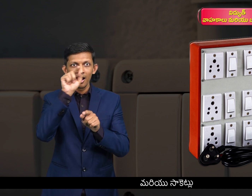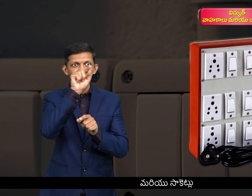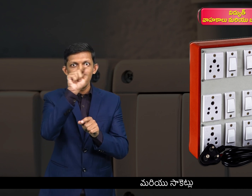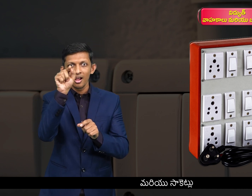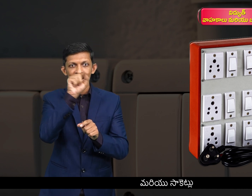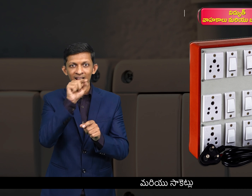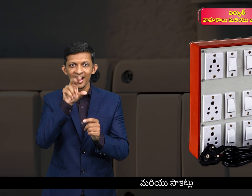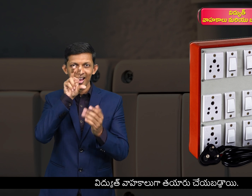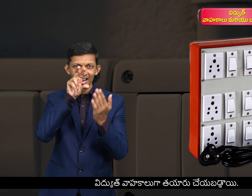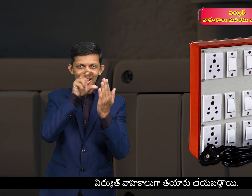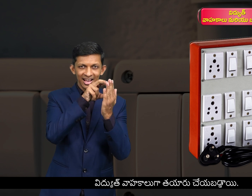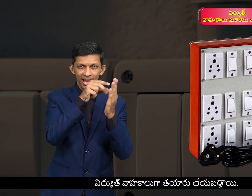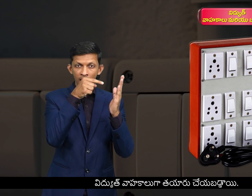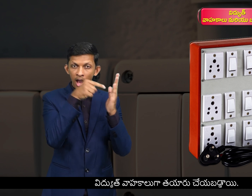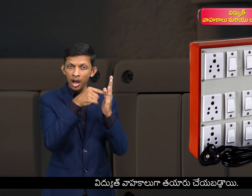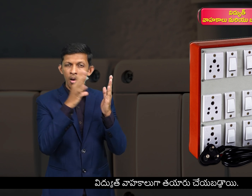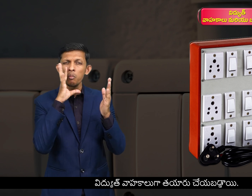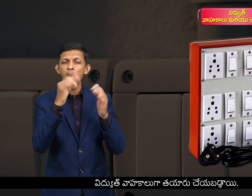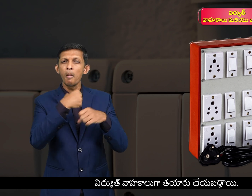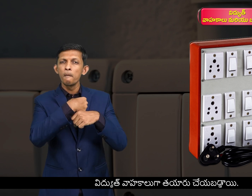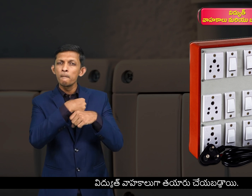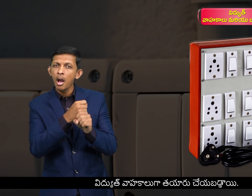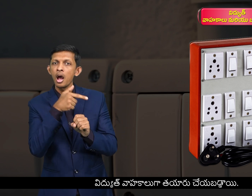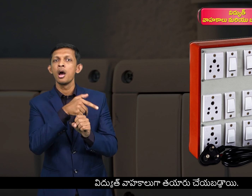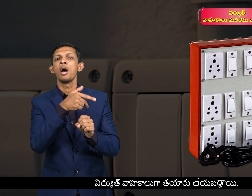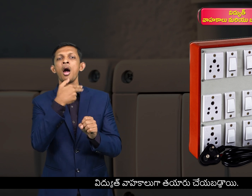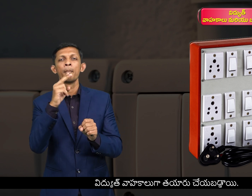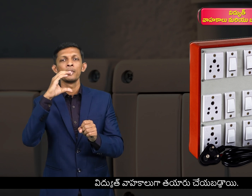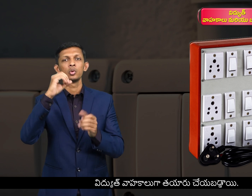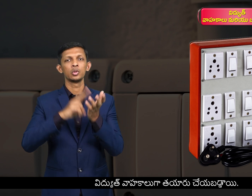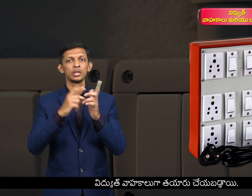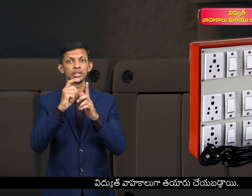మరియు సాకెట్లు విద్యుత్ వాహకాలుగా తయారు చేయబడ్డాయి.